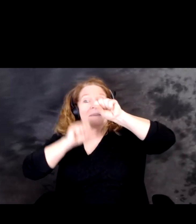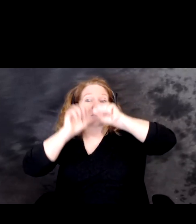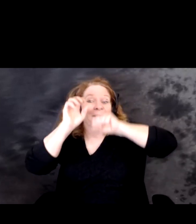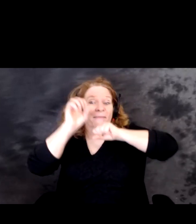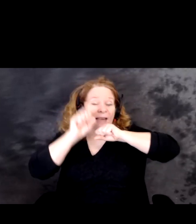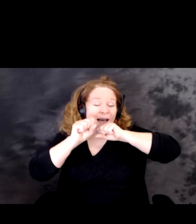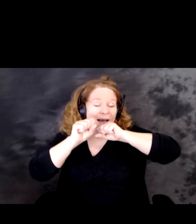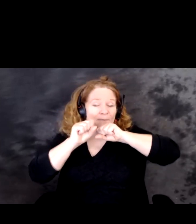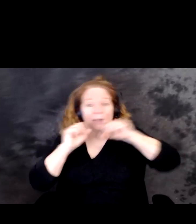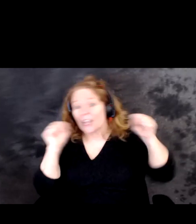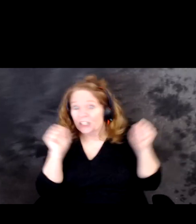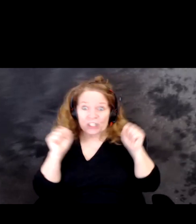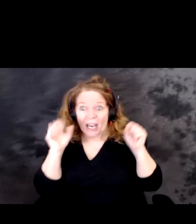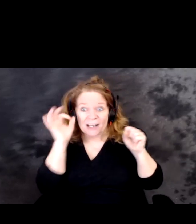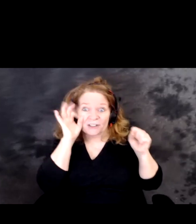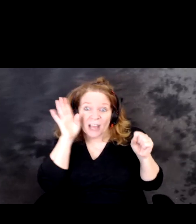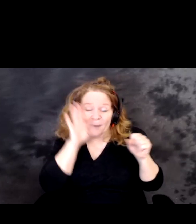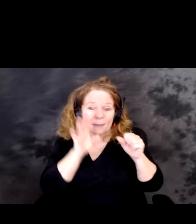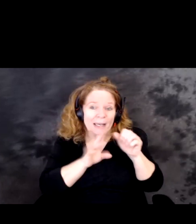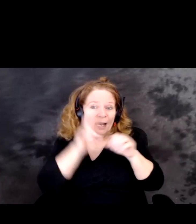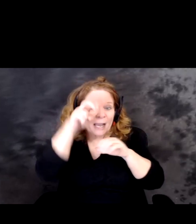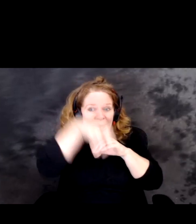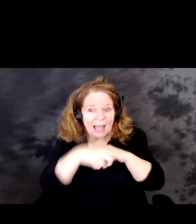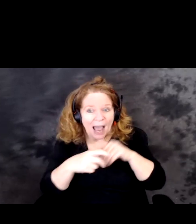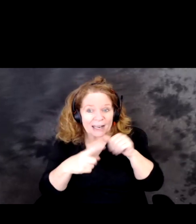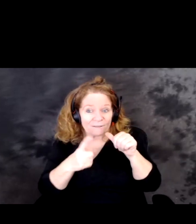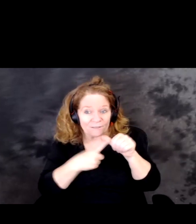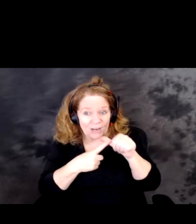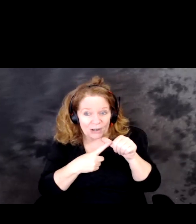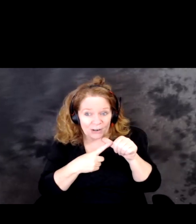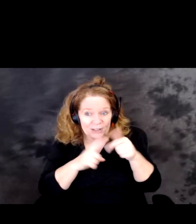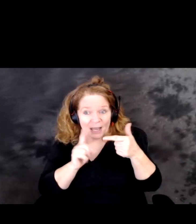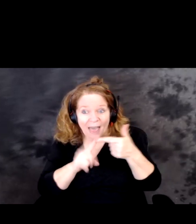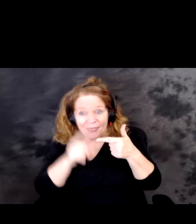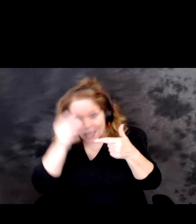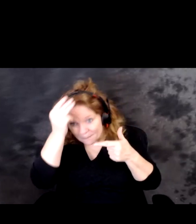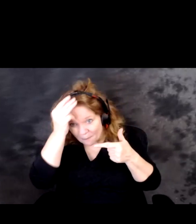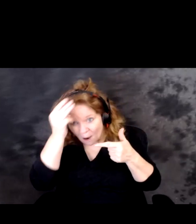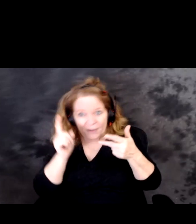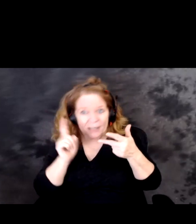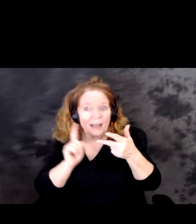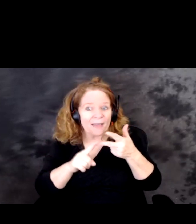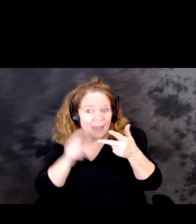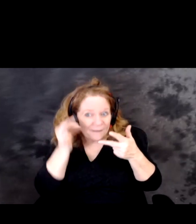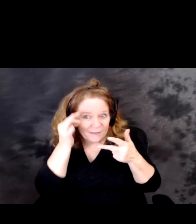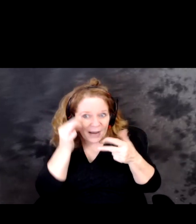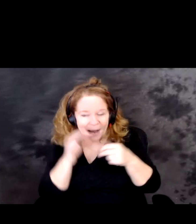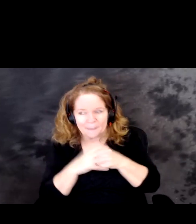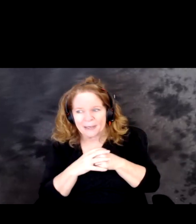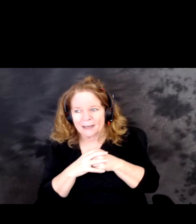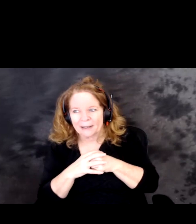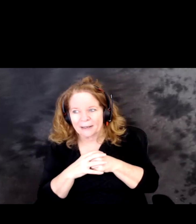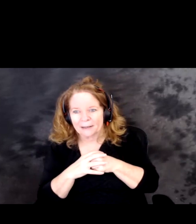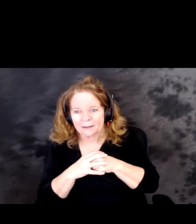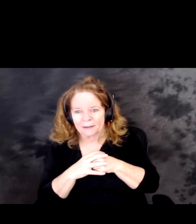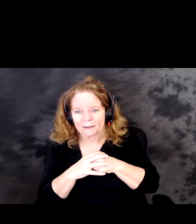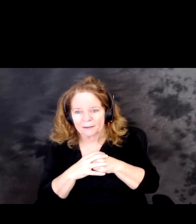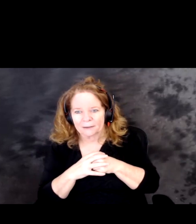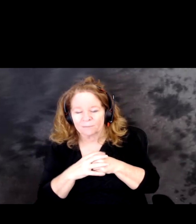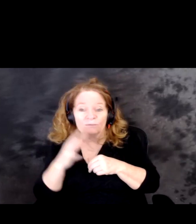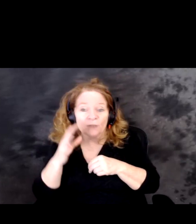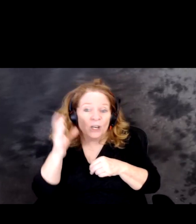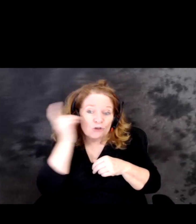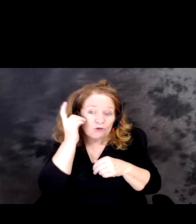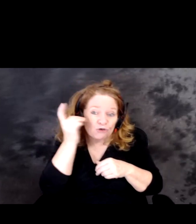subieron la escalera. La abeja Shaky Shake subió primero, después Marvin y Fabi.